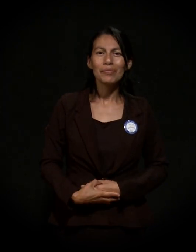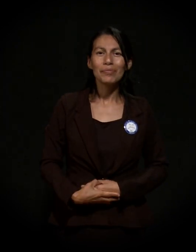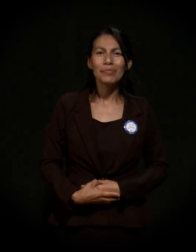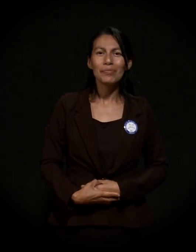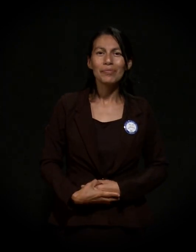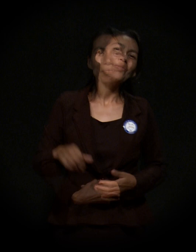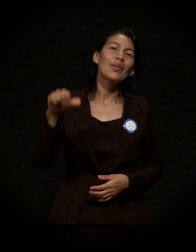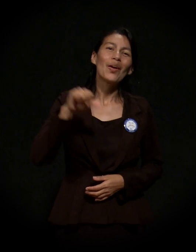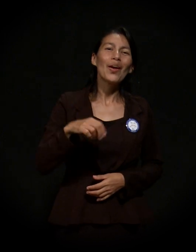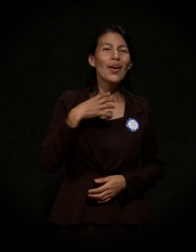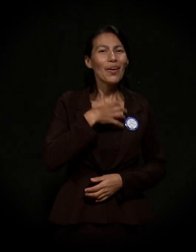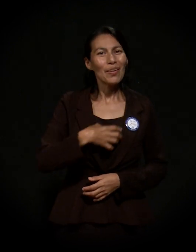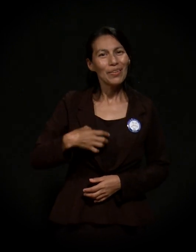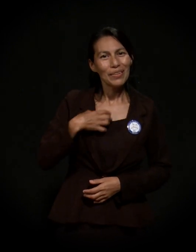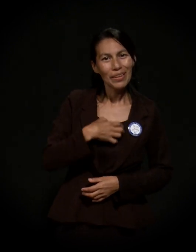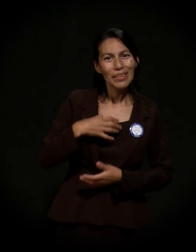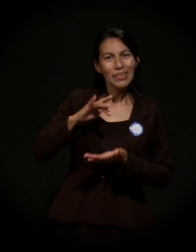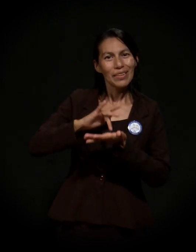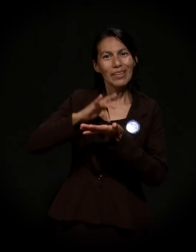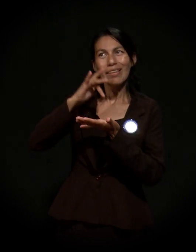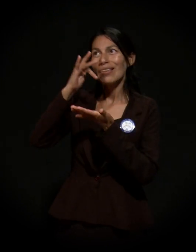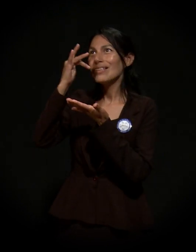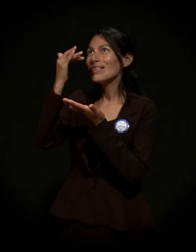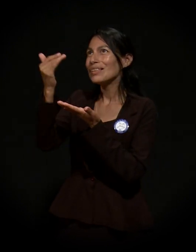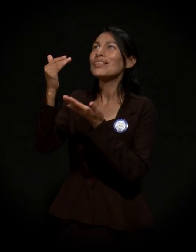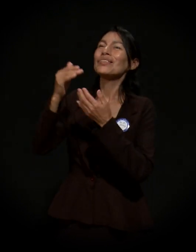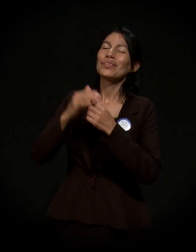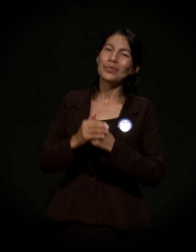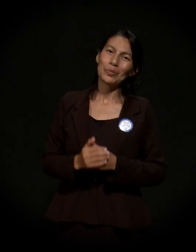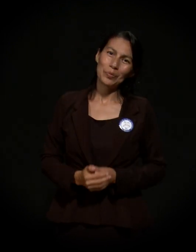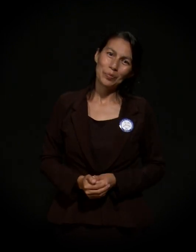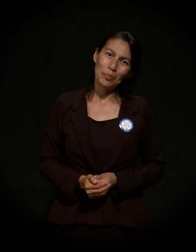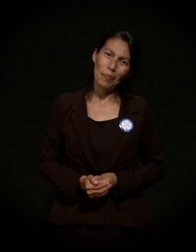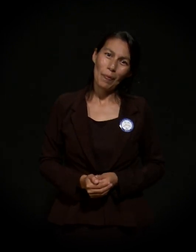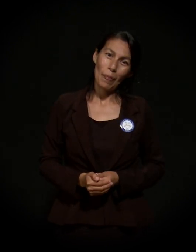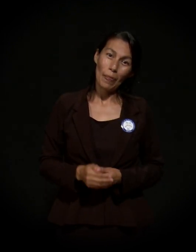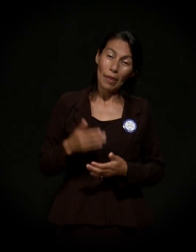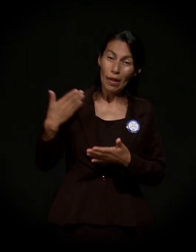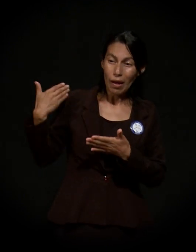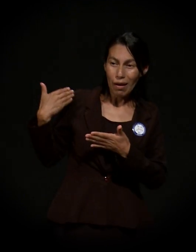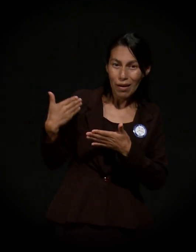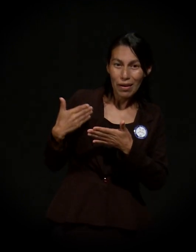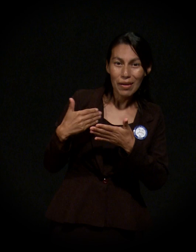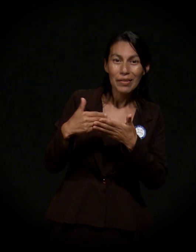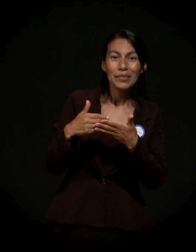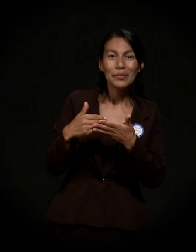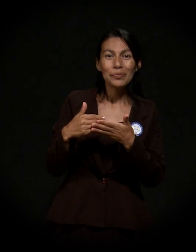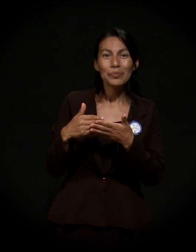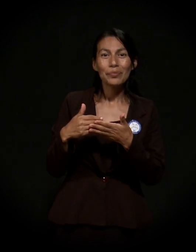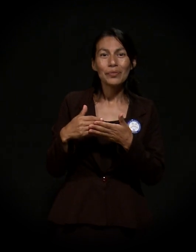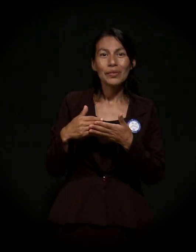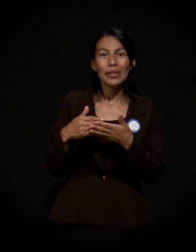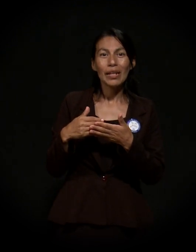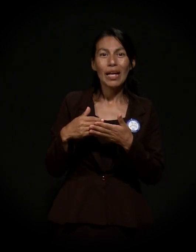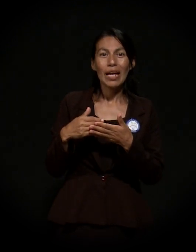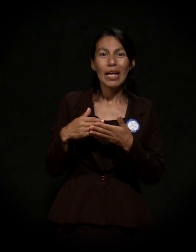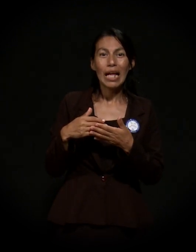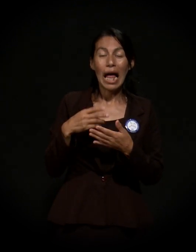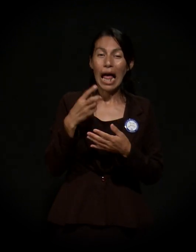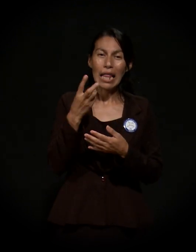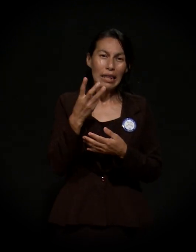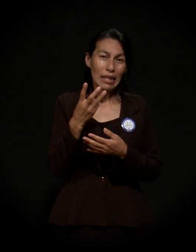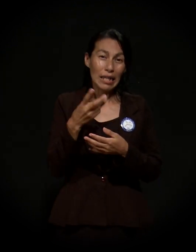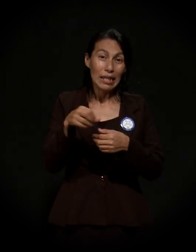Hoy estamos muy, muy contentos y agradecidos a Dios porque durante estos días